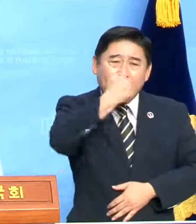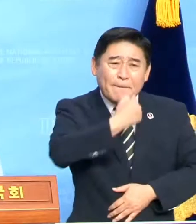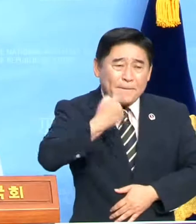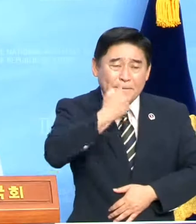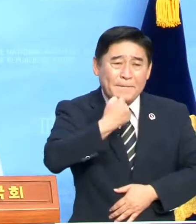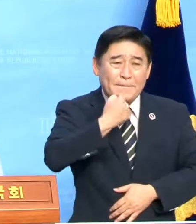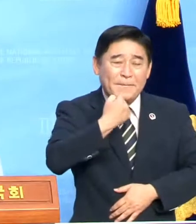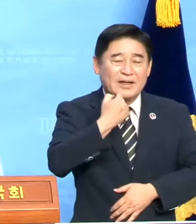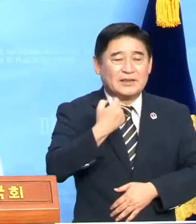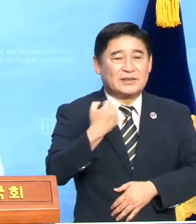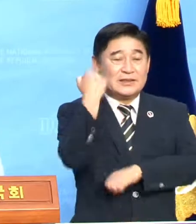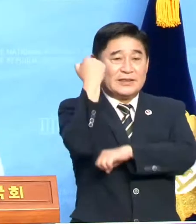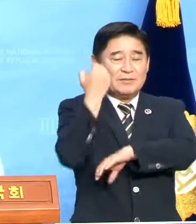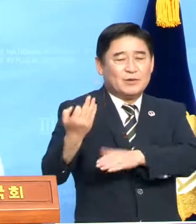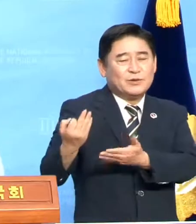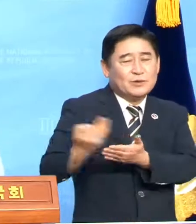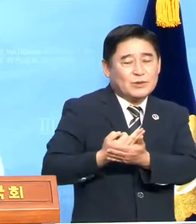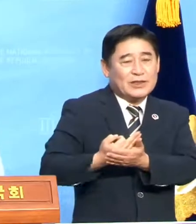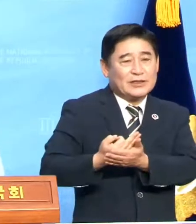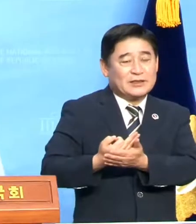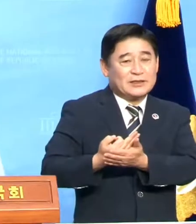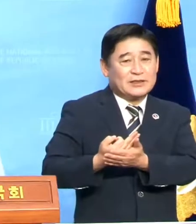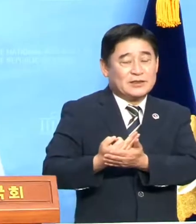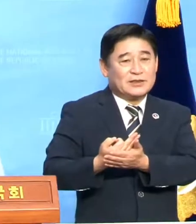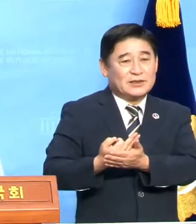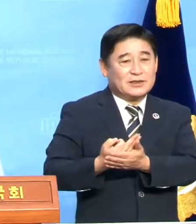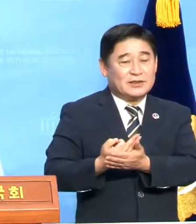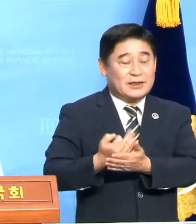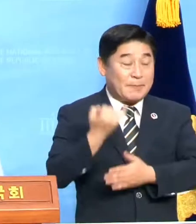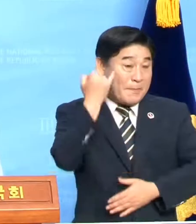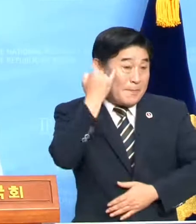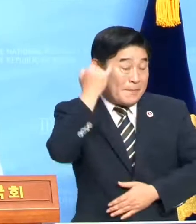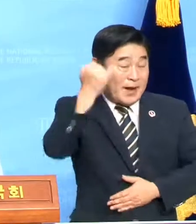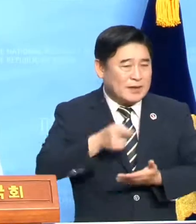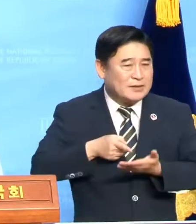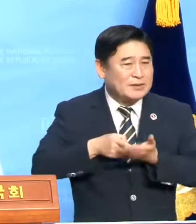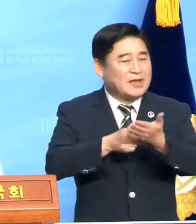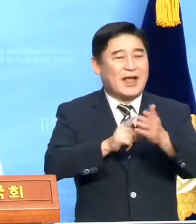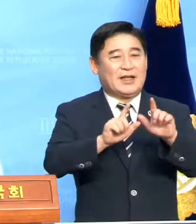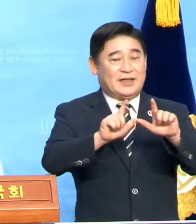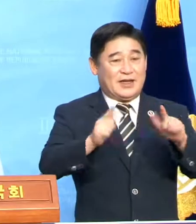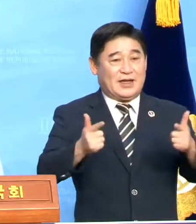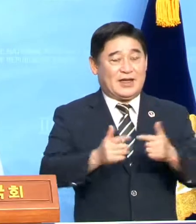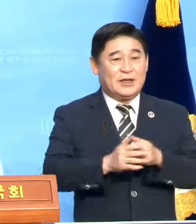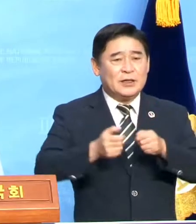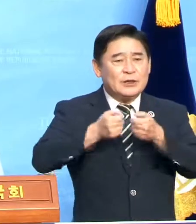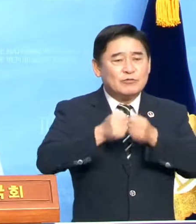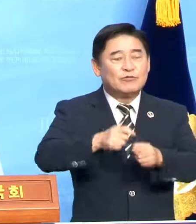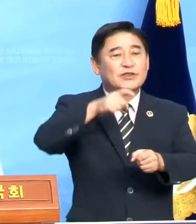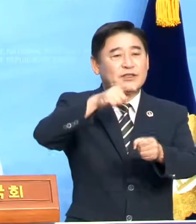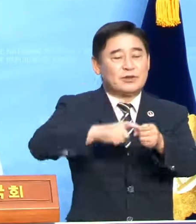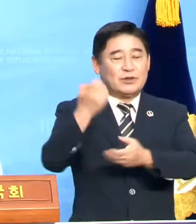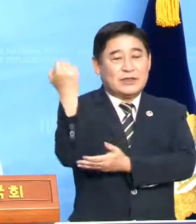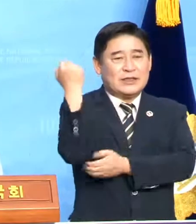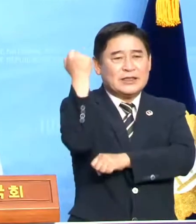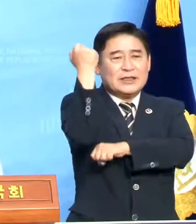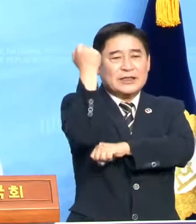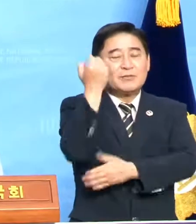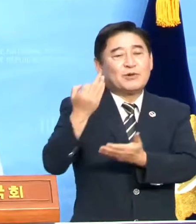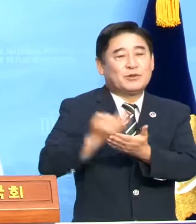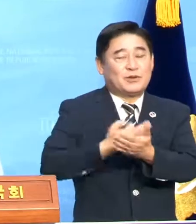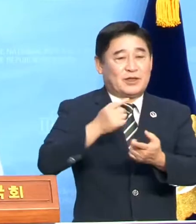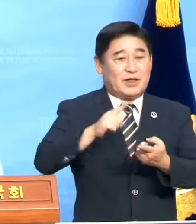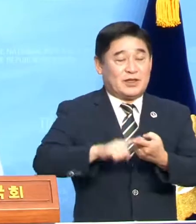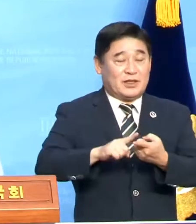기본소득 이라는 아주 뜨거운 로 핫한 아이비 엄한 떠도는 것이 아니라 구체적으로 기본소득 에 대해서